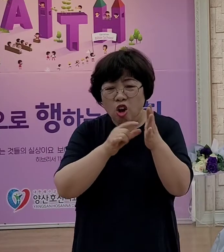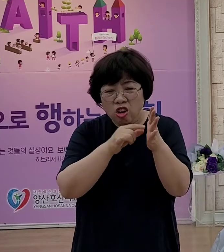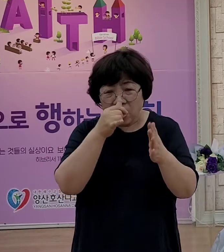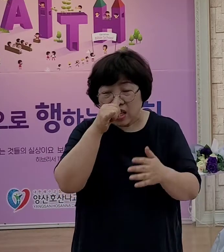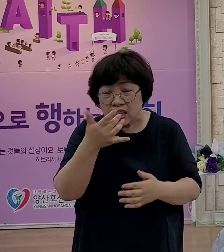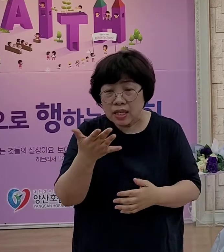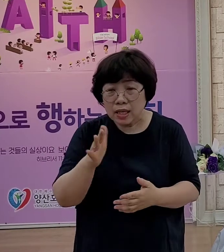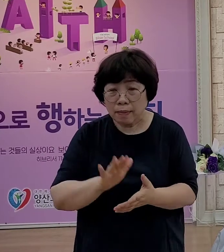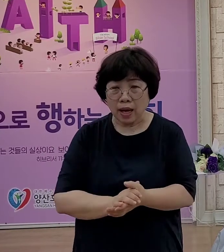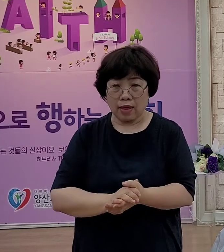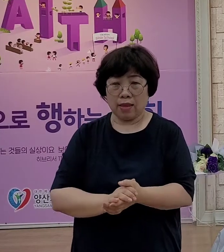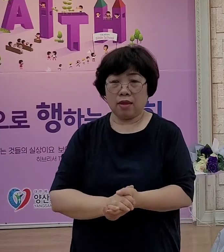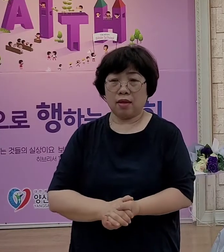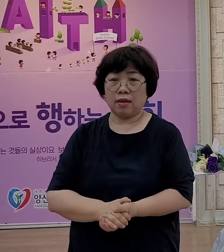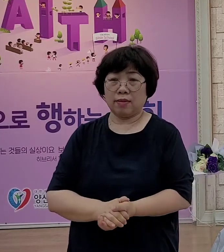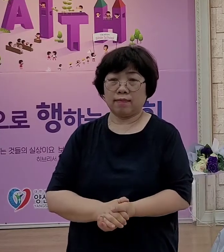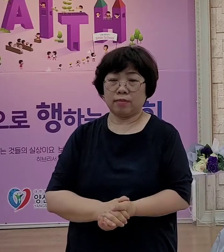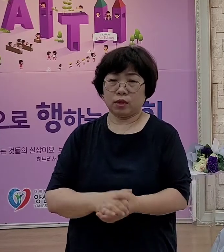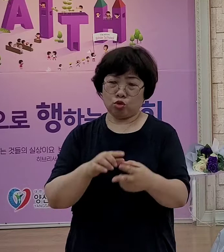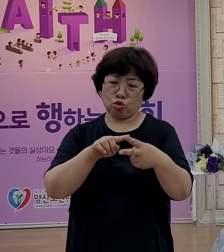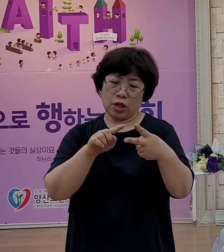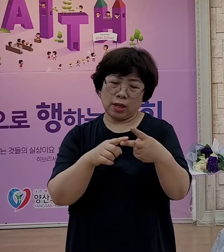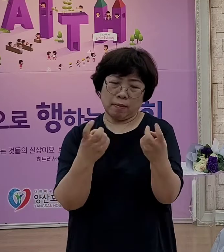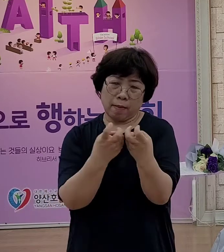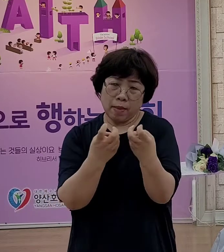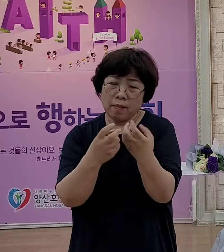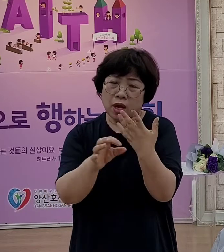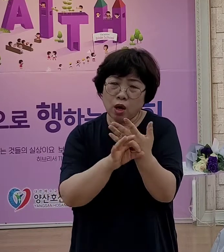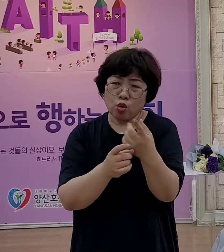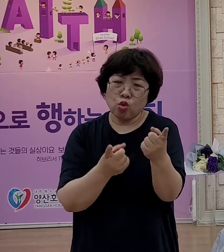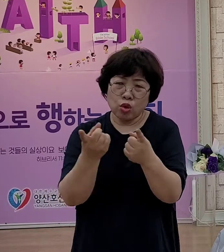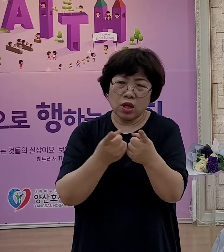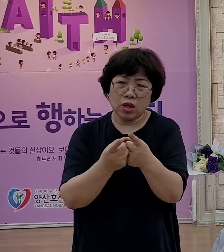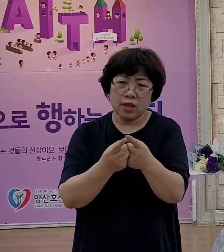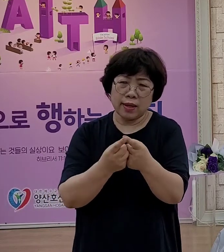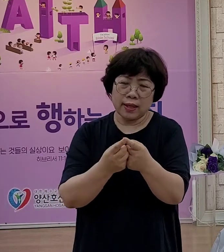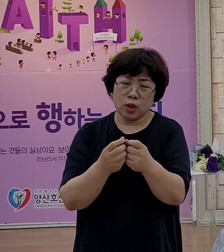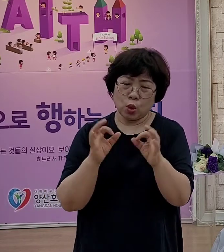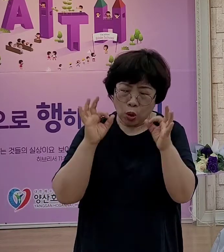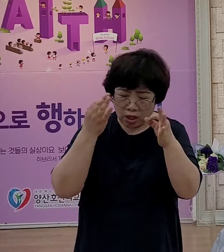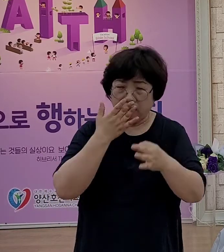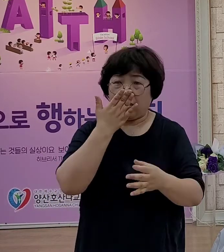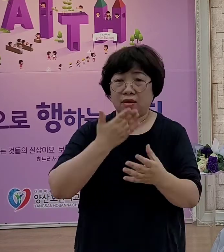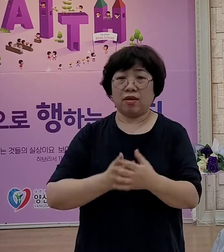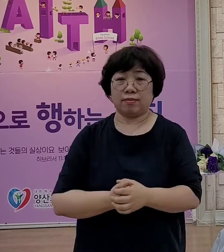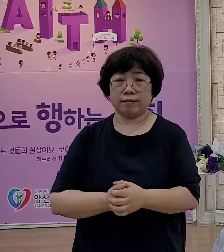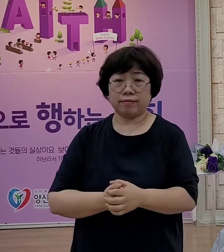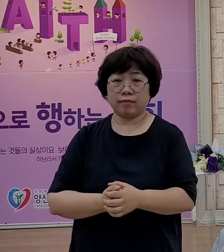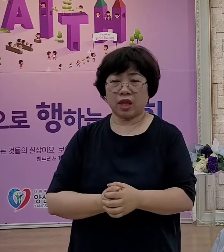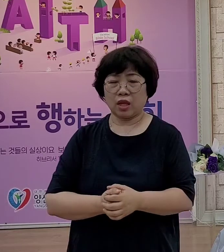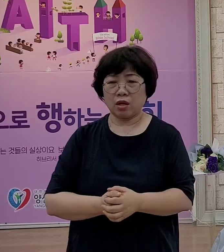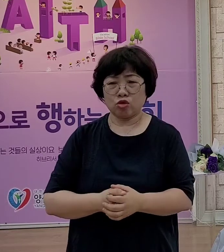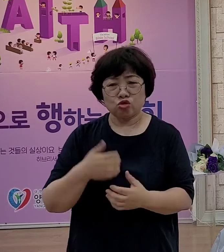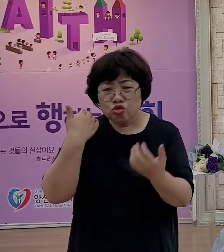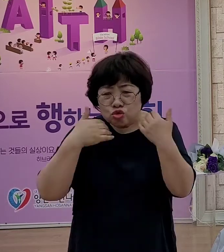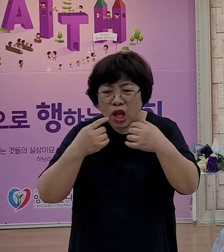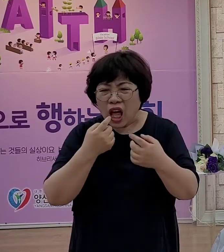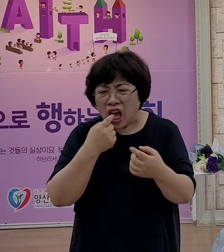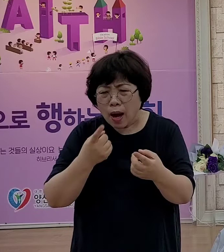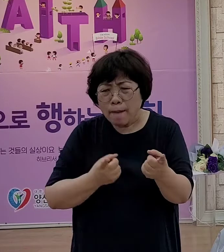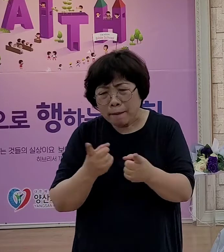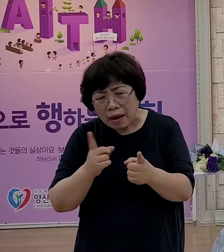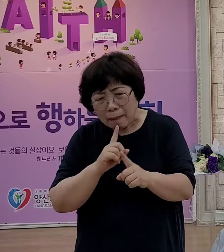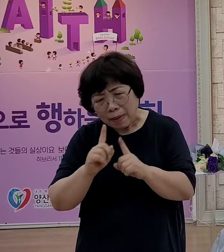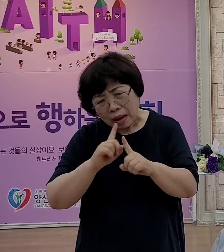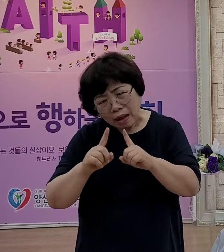것이 성경의 진리입니다. 근데 지금 앞으로 우리가 이제 이 혀에 대해서 늘 후회하고 뭔가